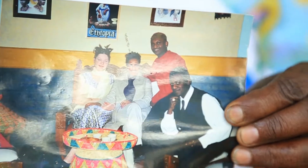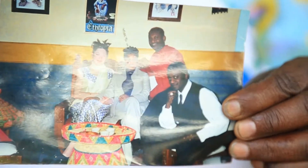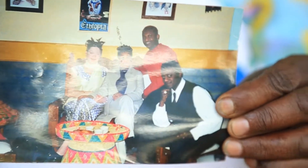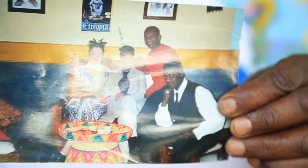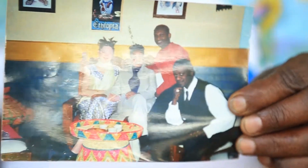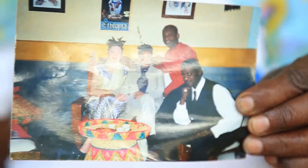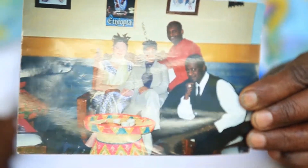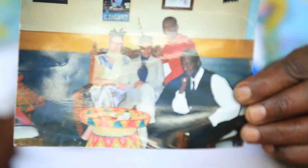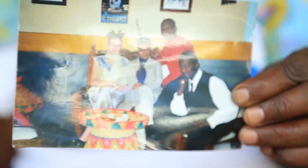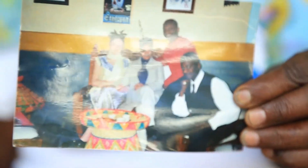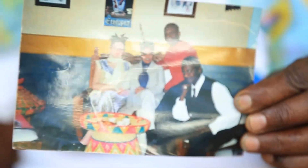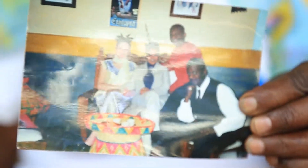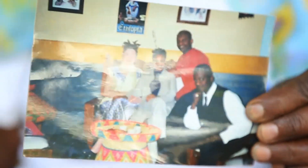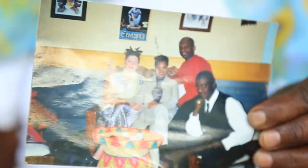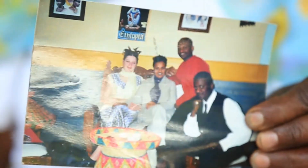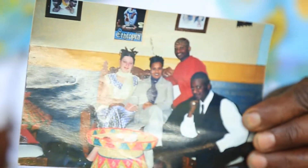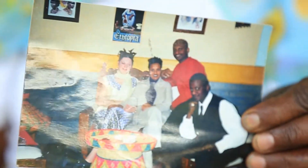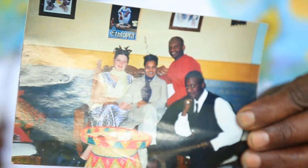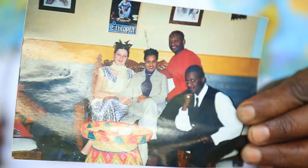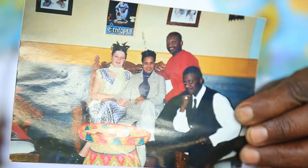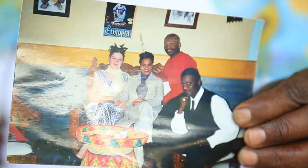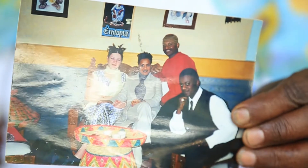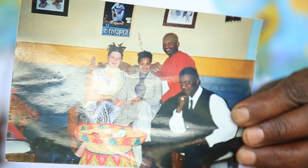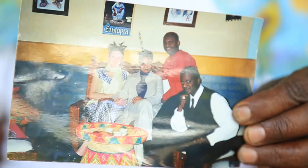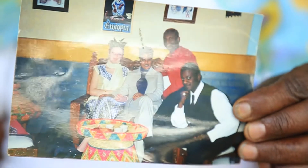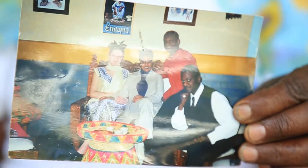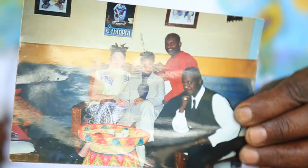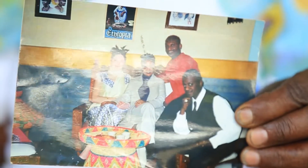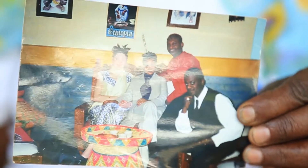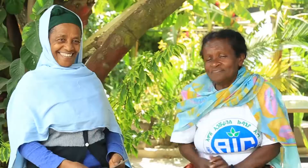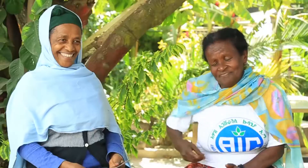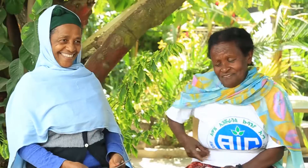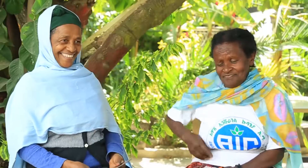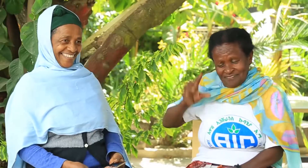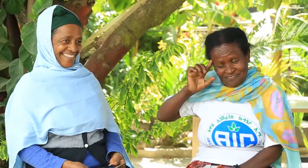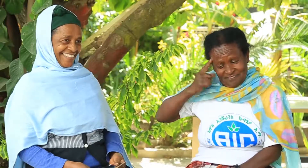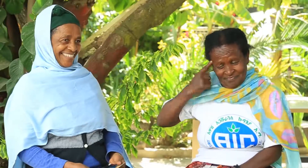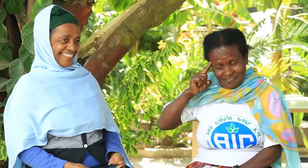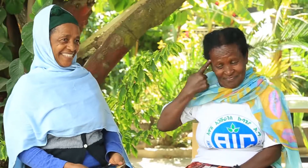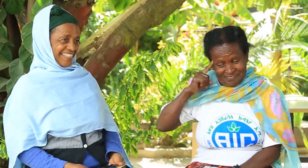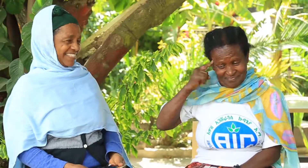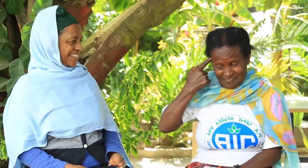ይሄ ከጓደኞቹ ጋር This is with his friends. ደመረ እብድ ነው።